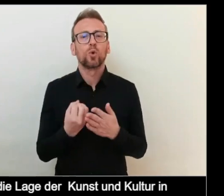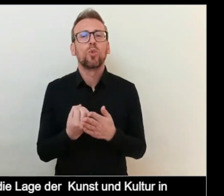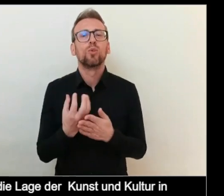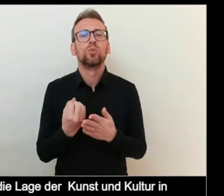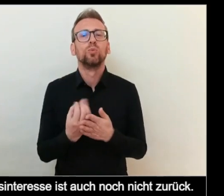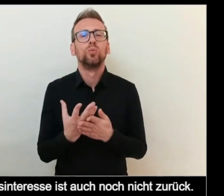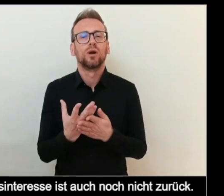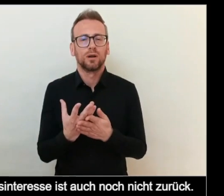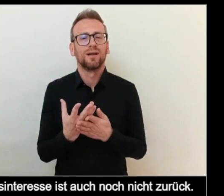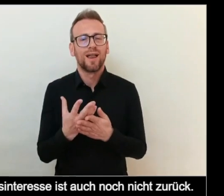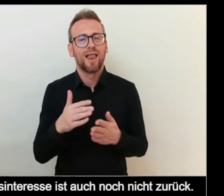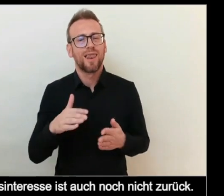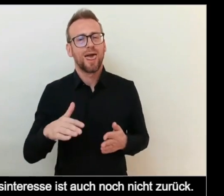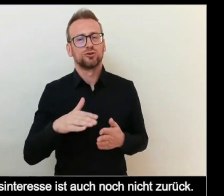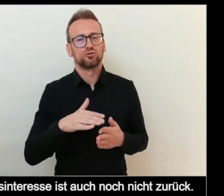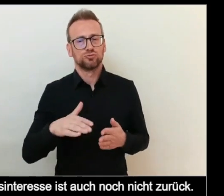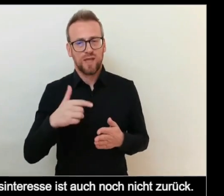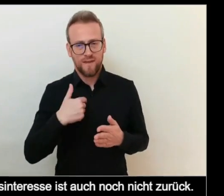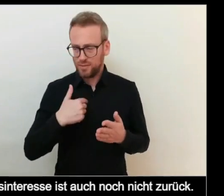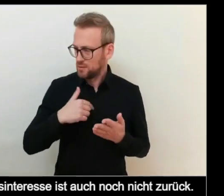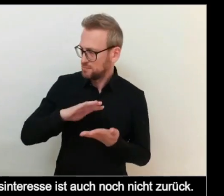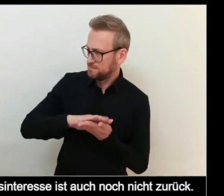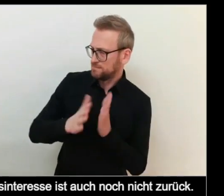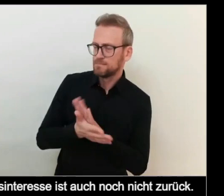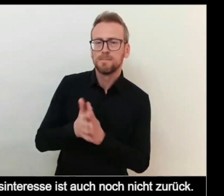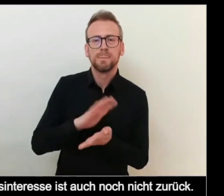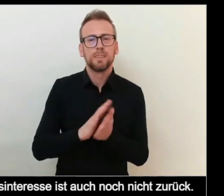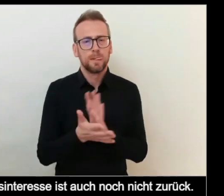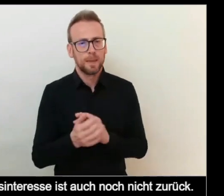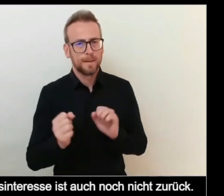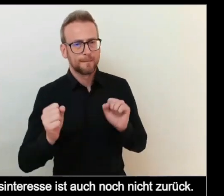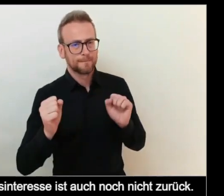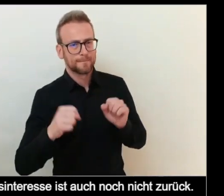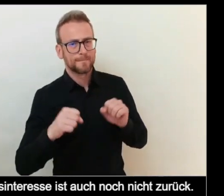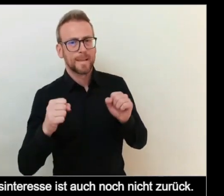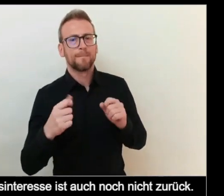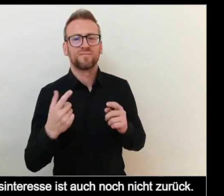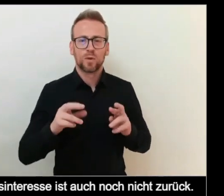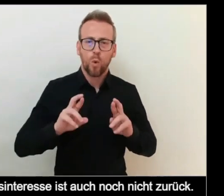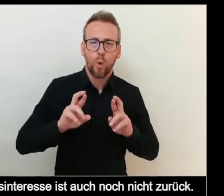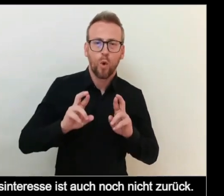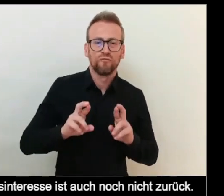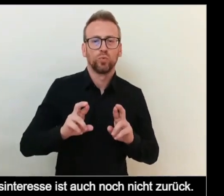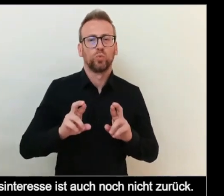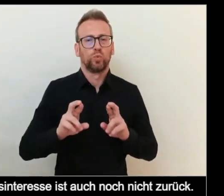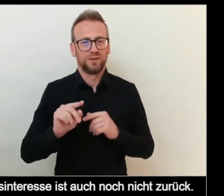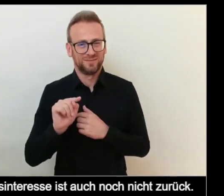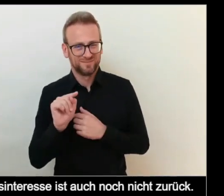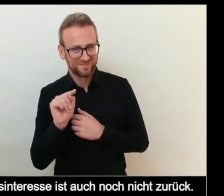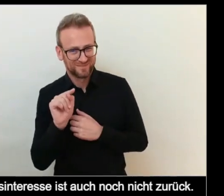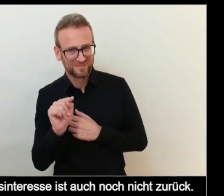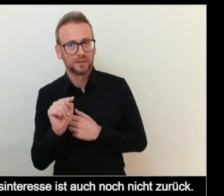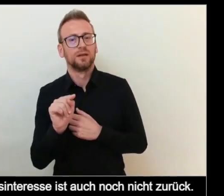für Soloselbstständige, das Stipendienprogramm, das Laienmusikprogramm und auch ein